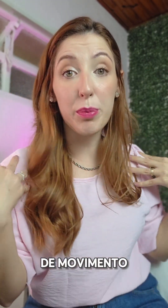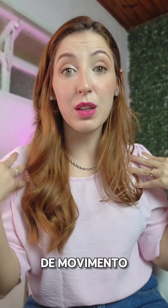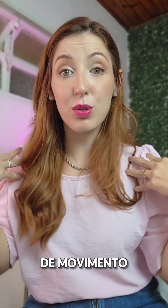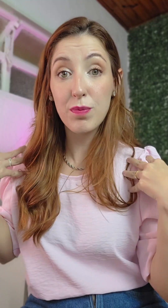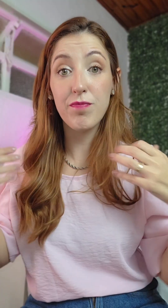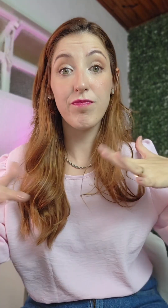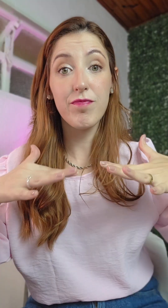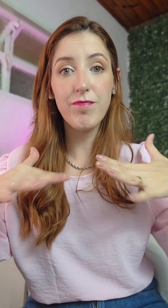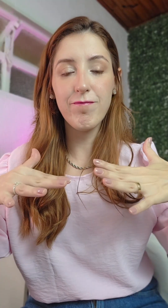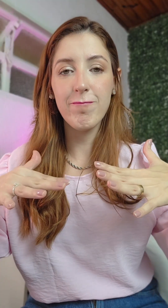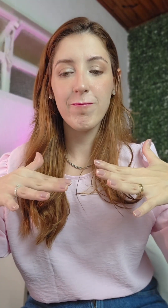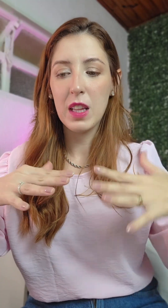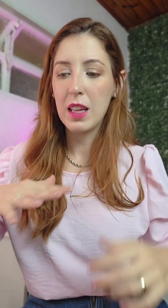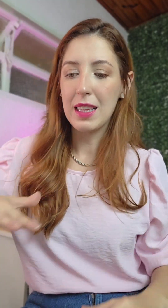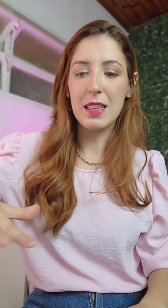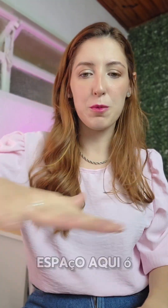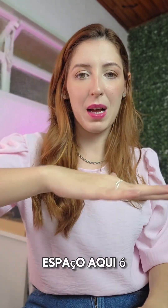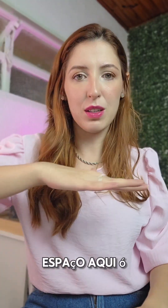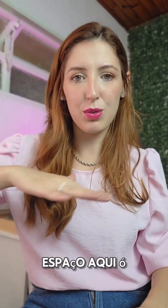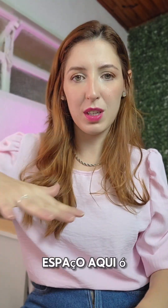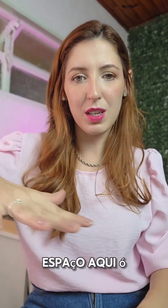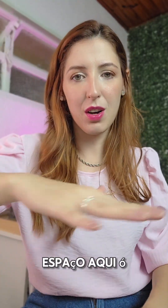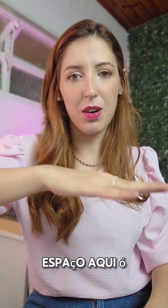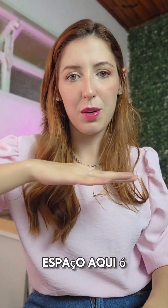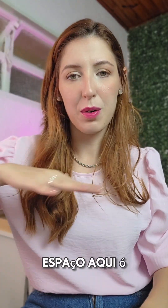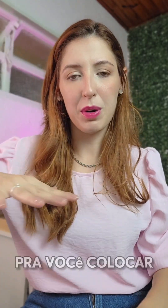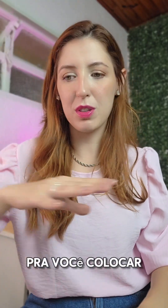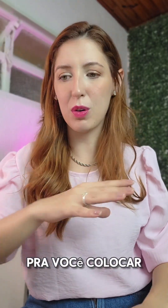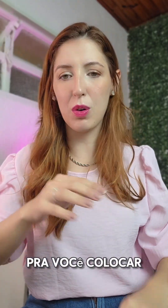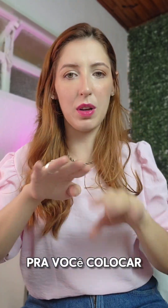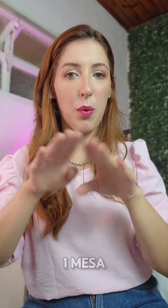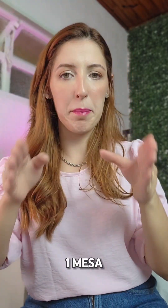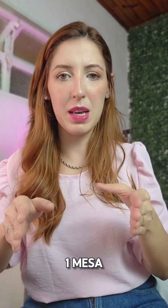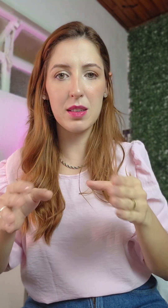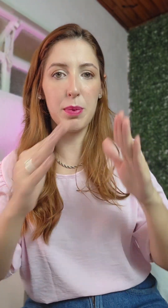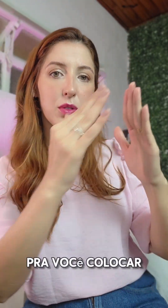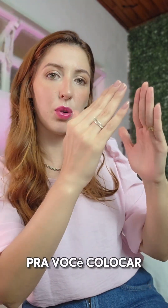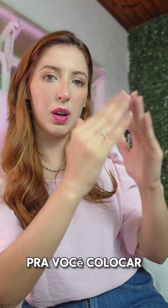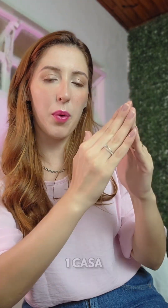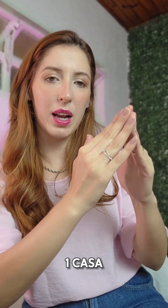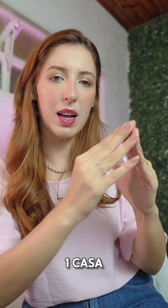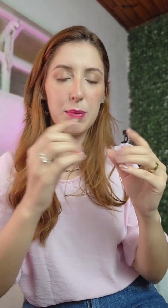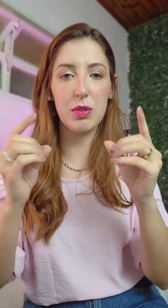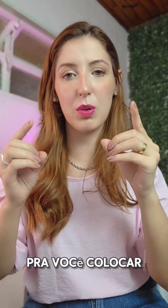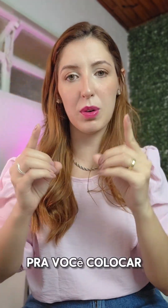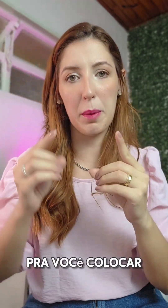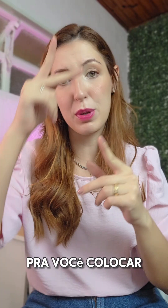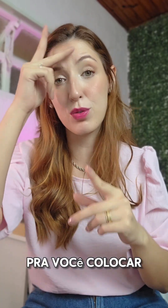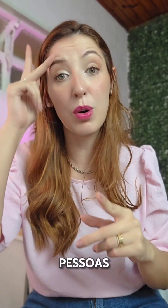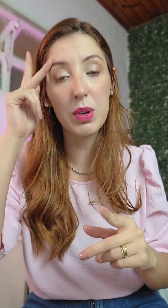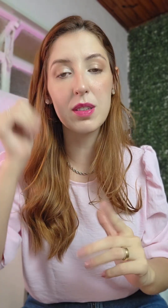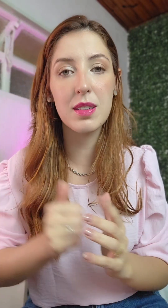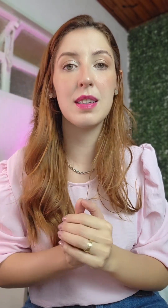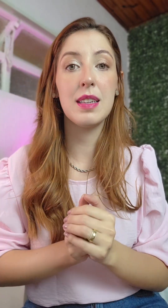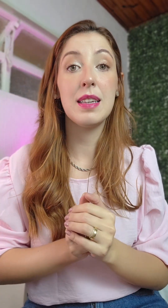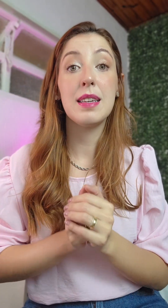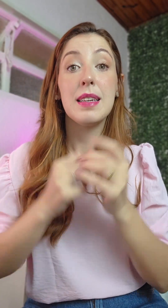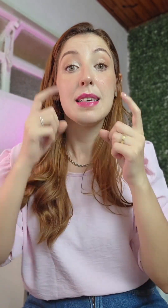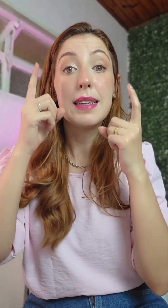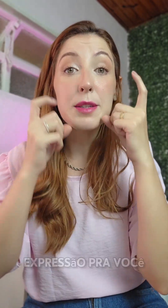movimento, espaço aqui, ó, para você colocar uma mesa, para você colocar uma casa, para você colocar pessoas,